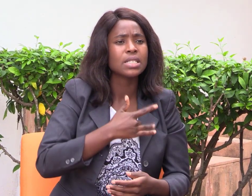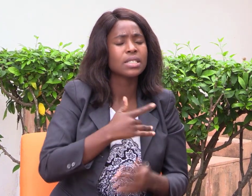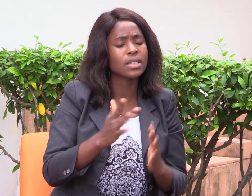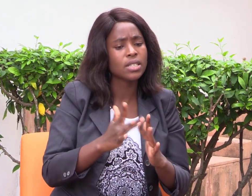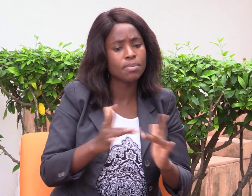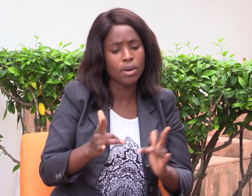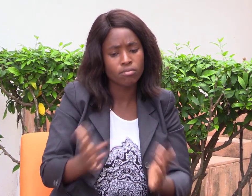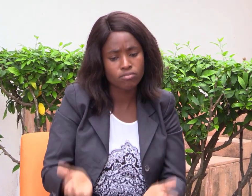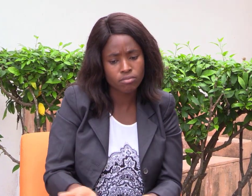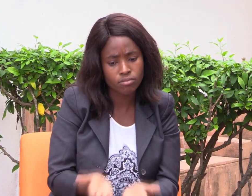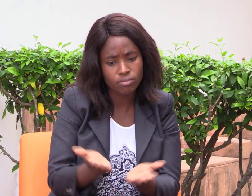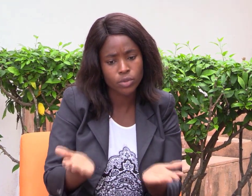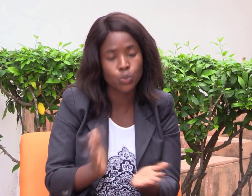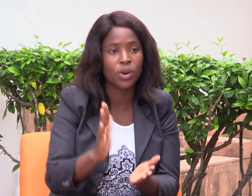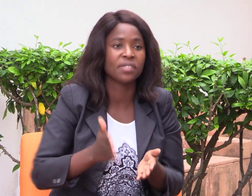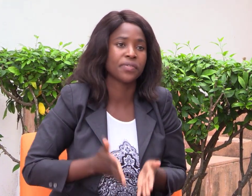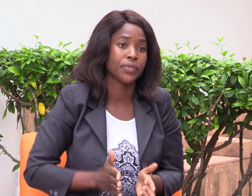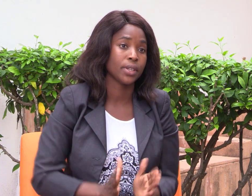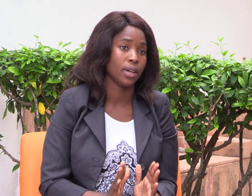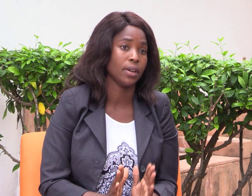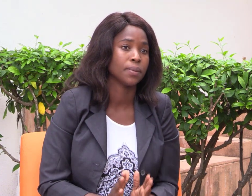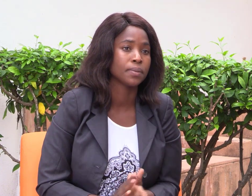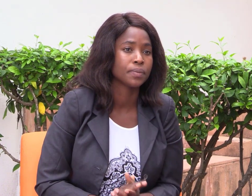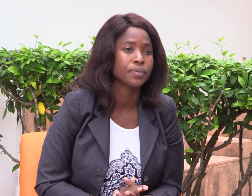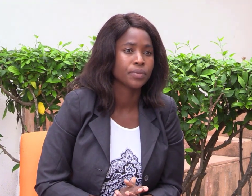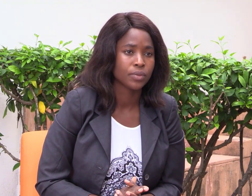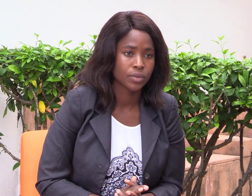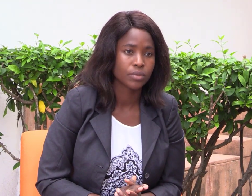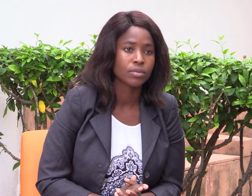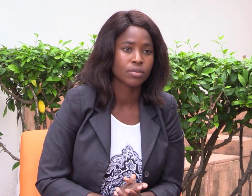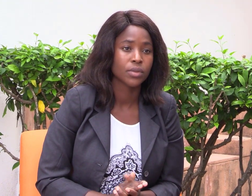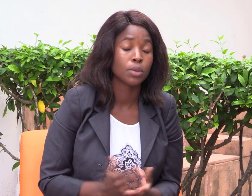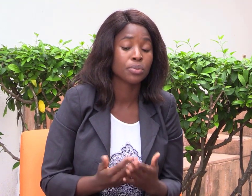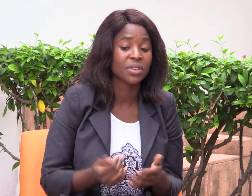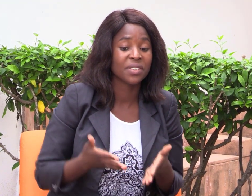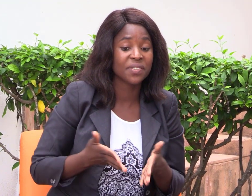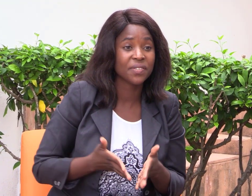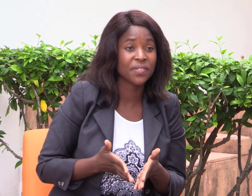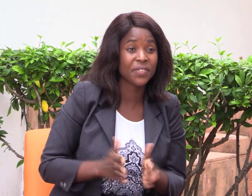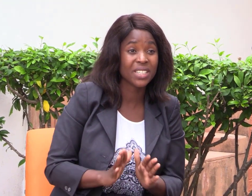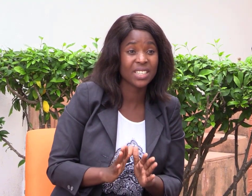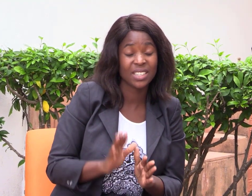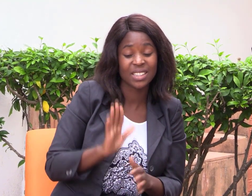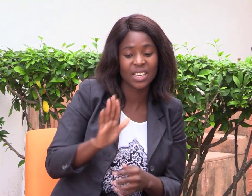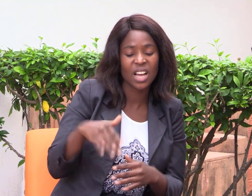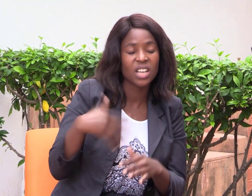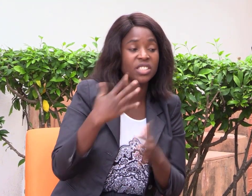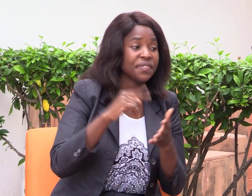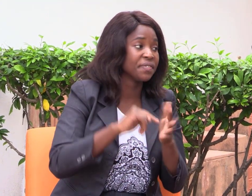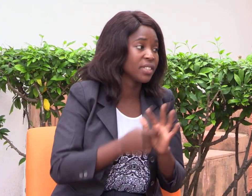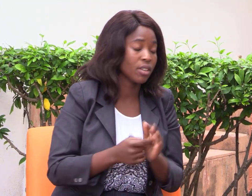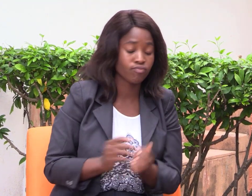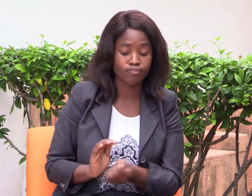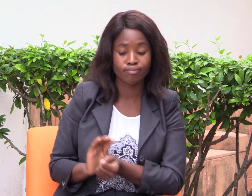Exemplo, dizer que os pais também precisam de aprender essa língua de sinais, que é para poder ensinar esta